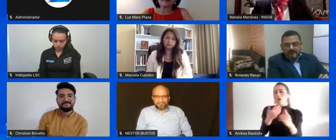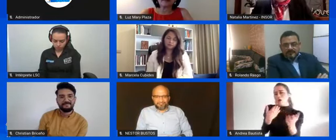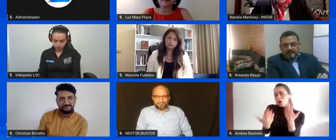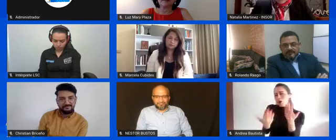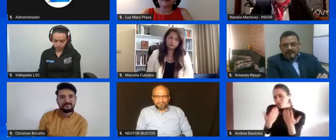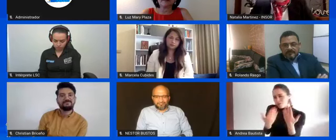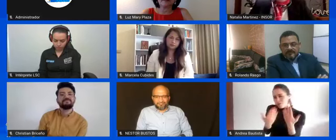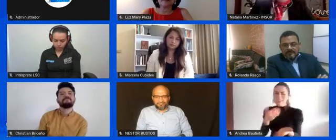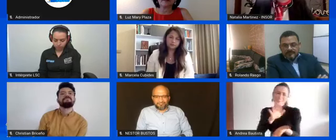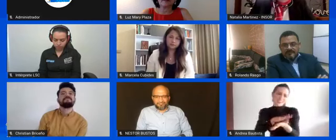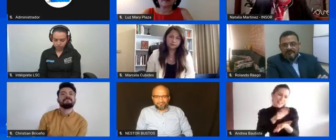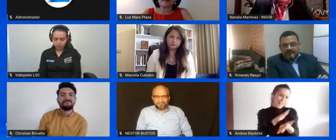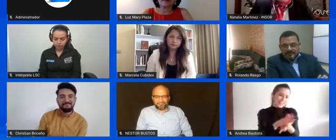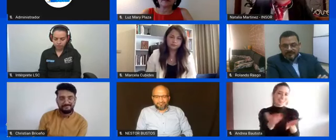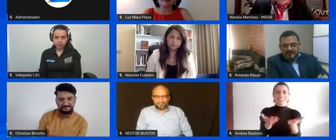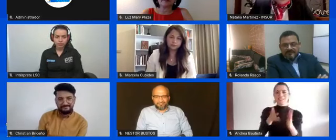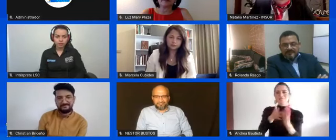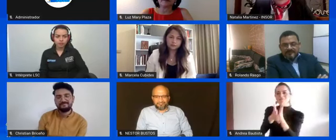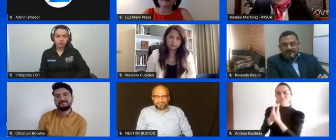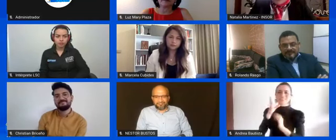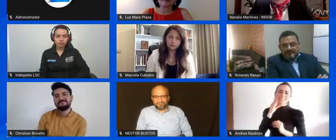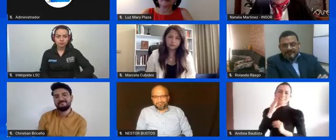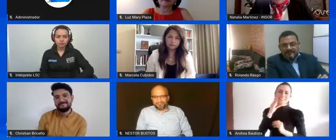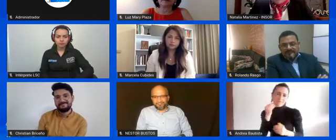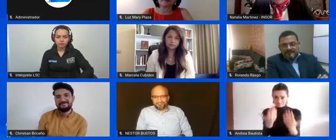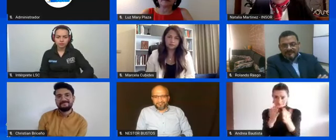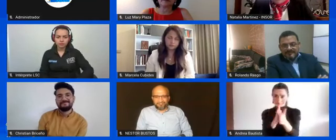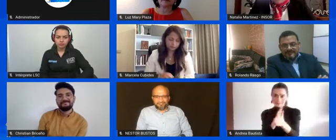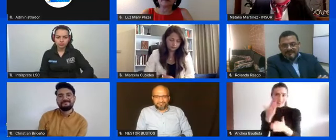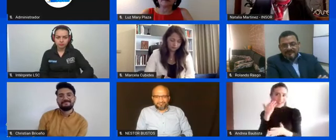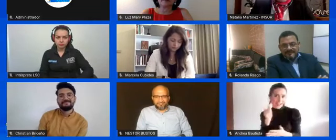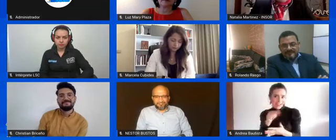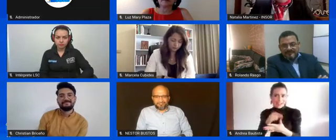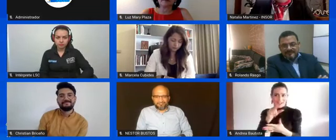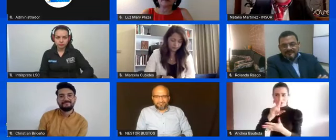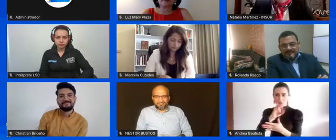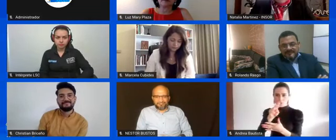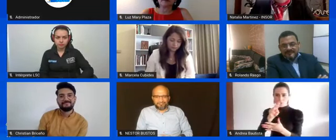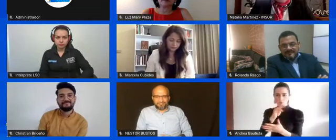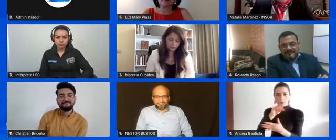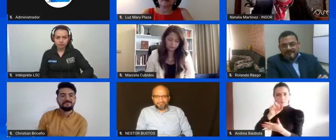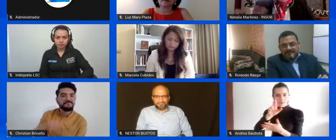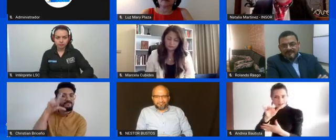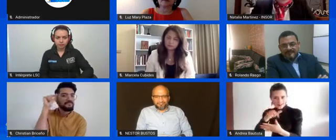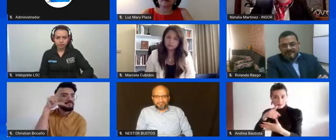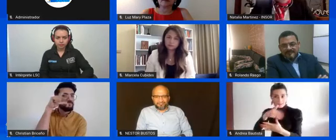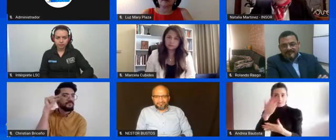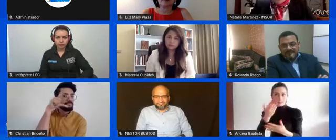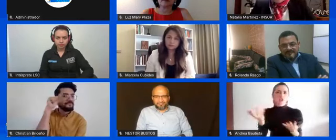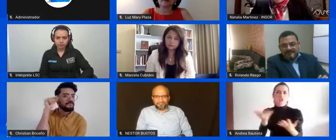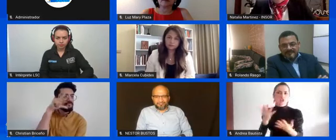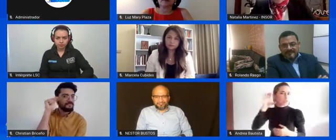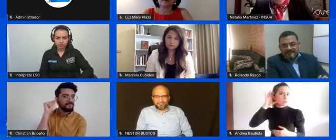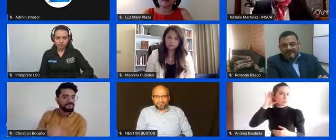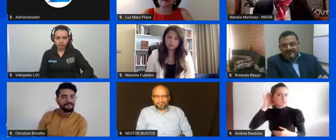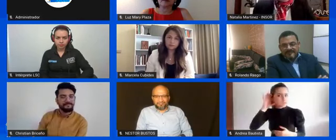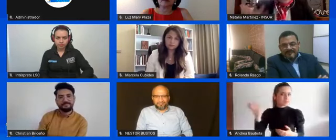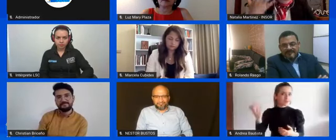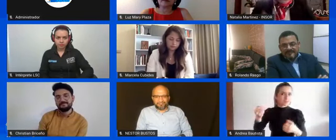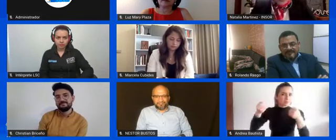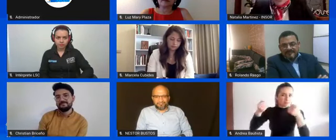muy anecdótica, con Luz Mari. Que además nos acompaña desde Estados Unidos, vive en Estados Unidos hace muchos